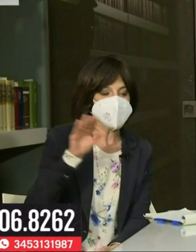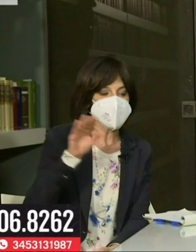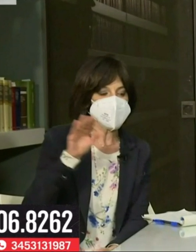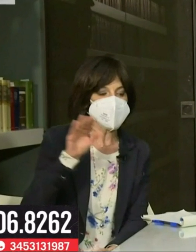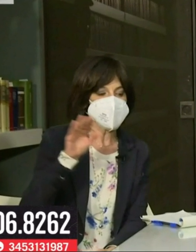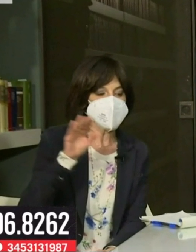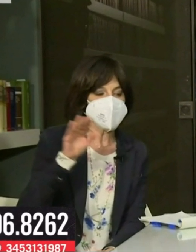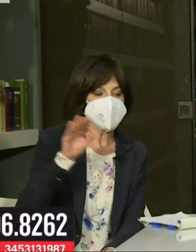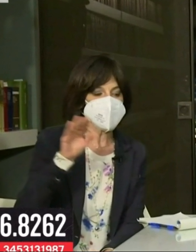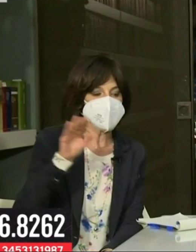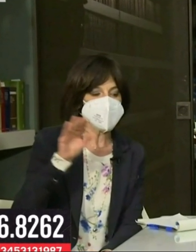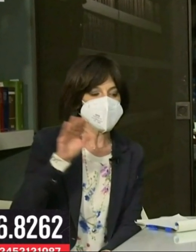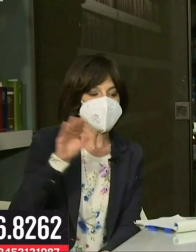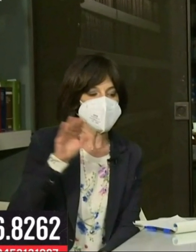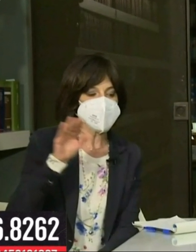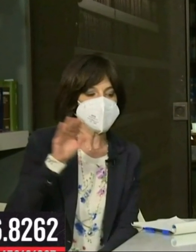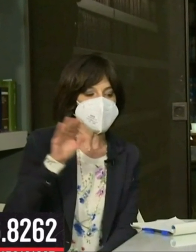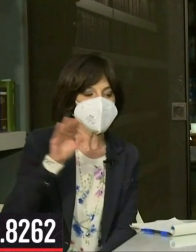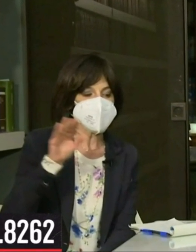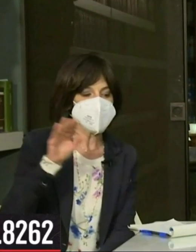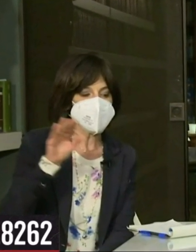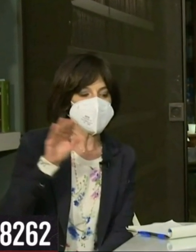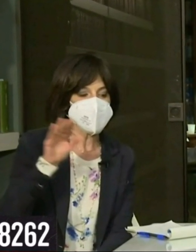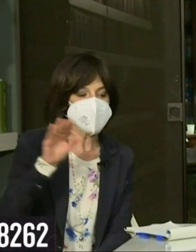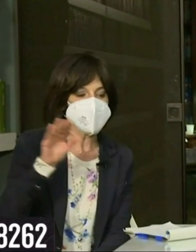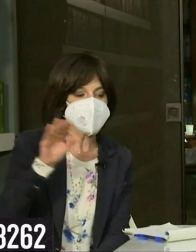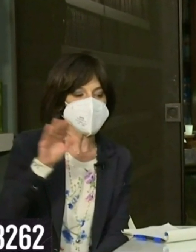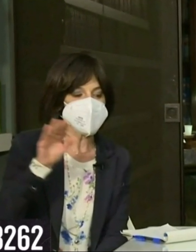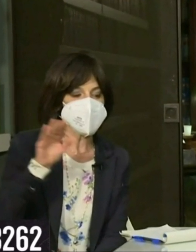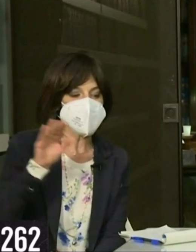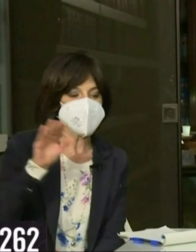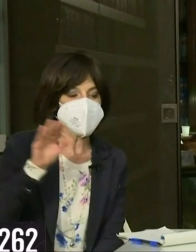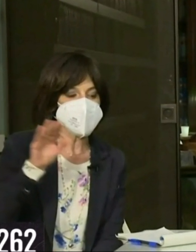e distorta dagli stessi inquirenti.